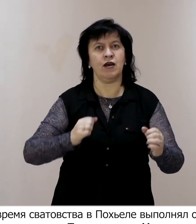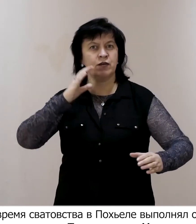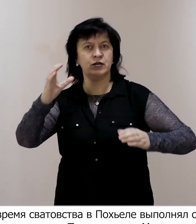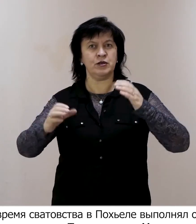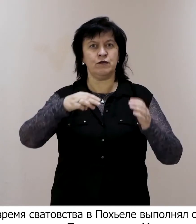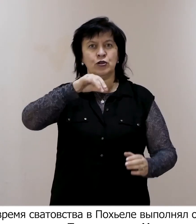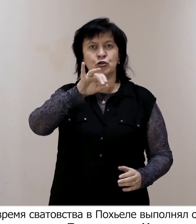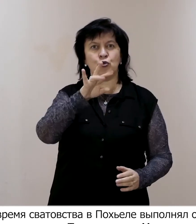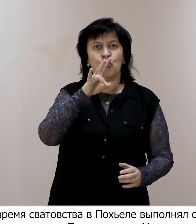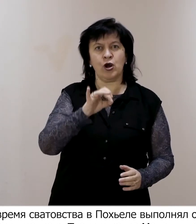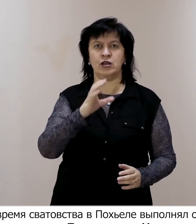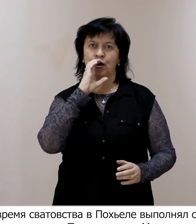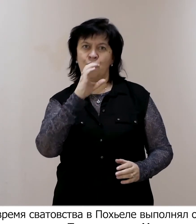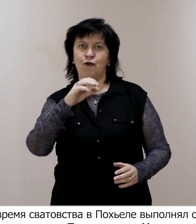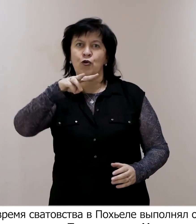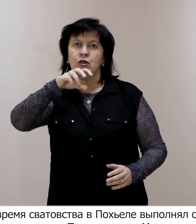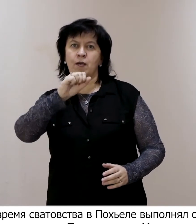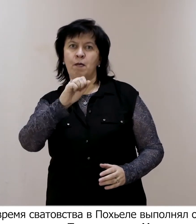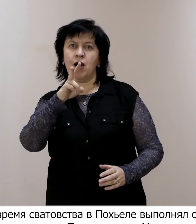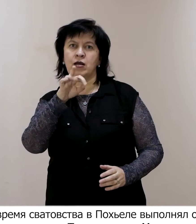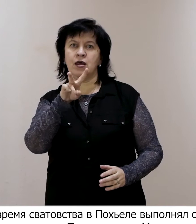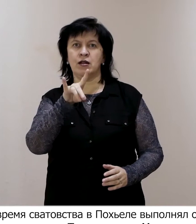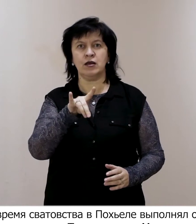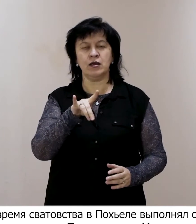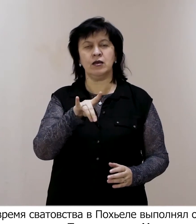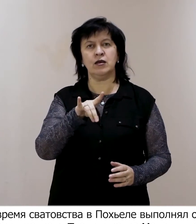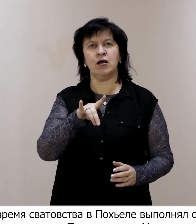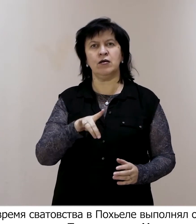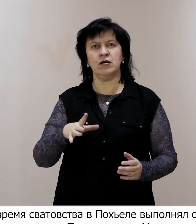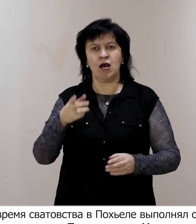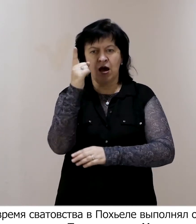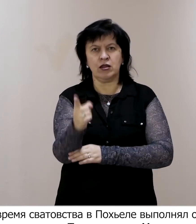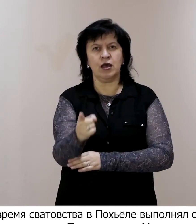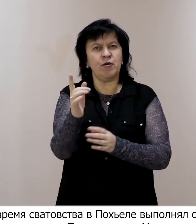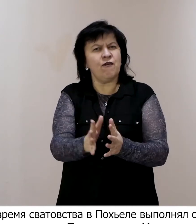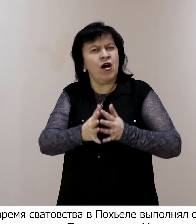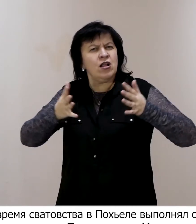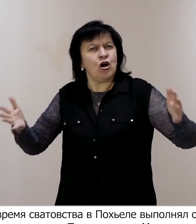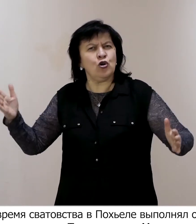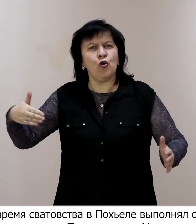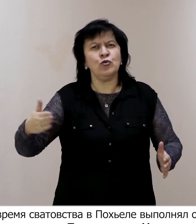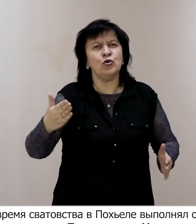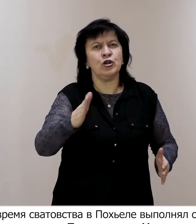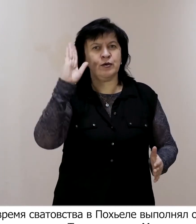и волком и добывал огромную рыбу из реки тони